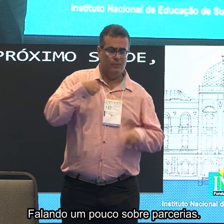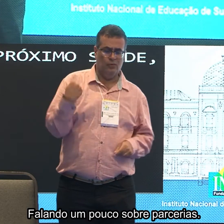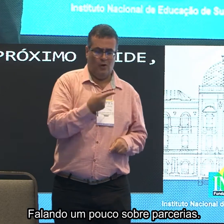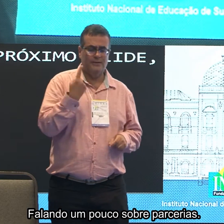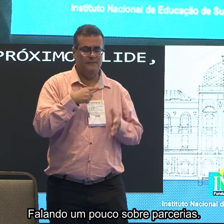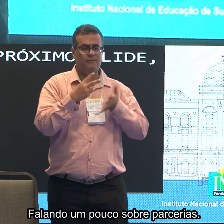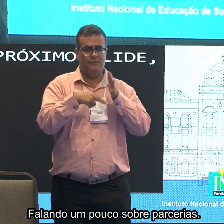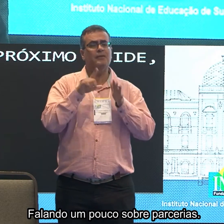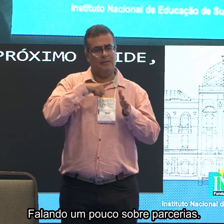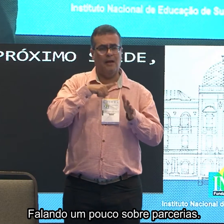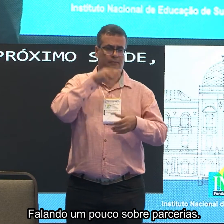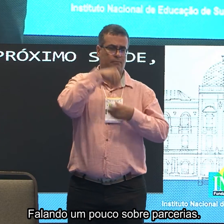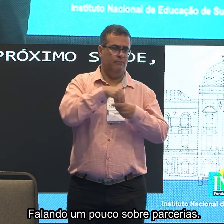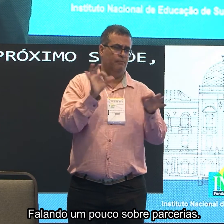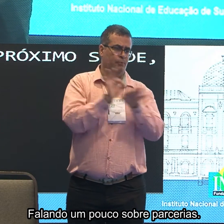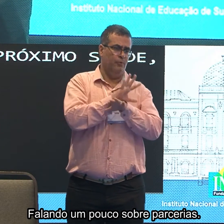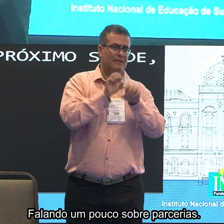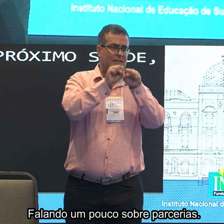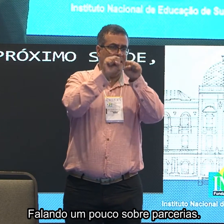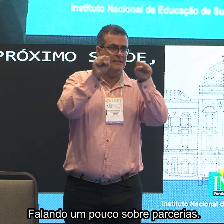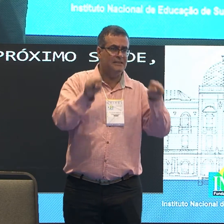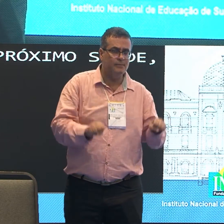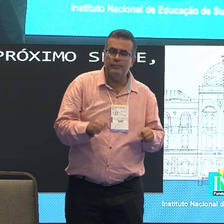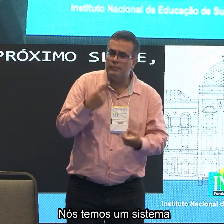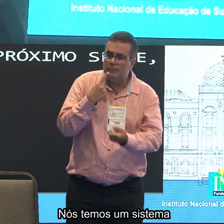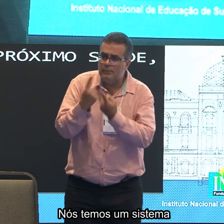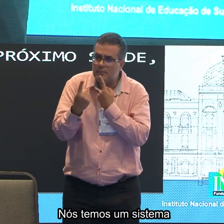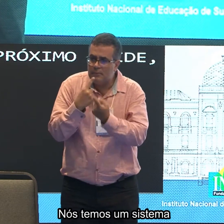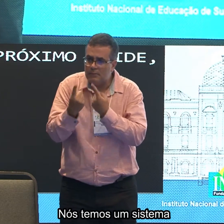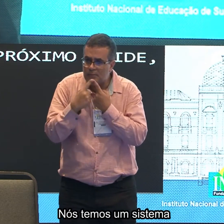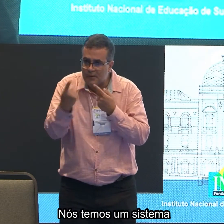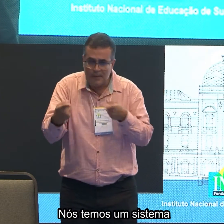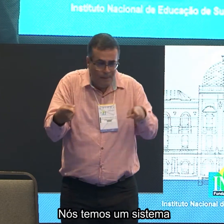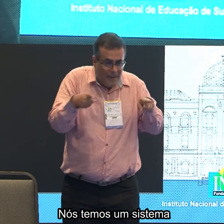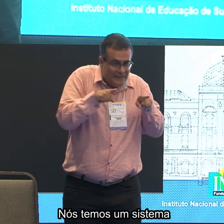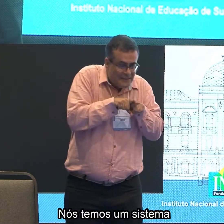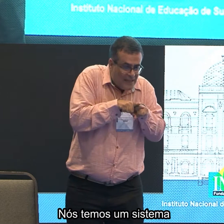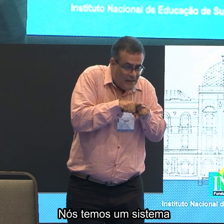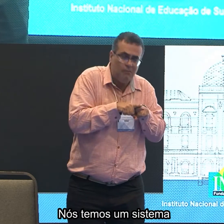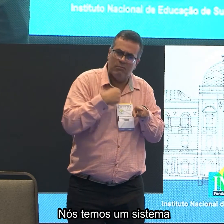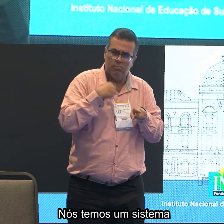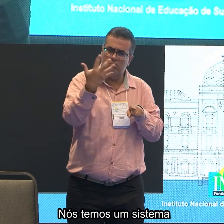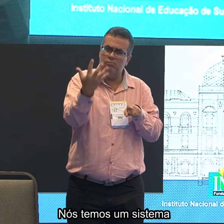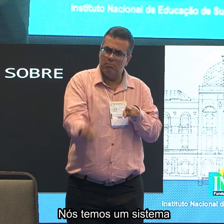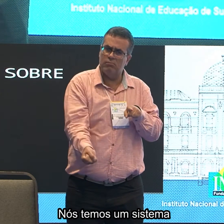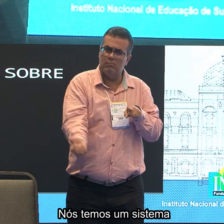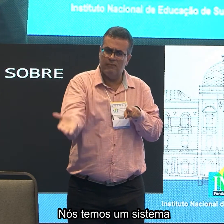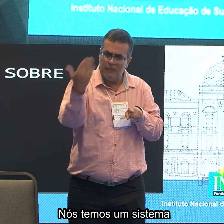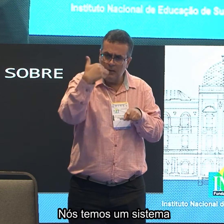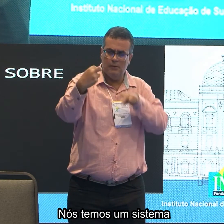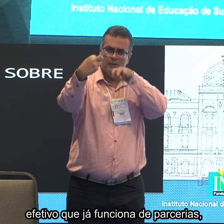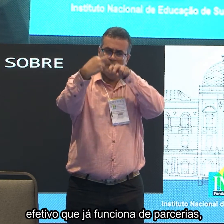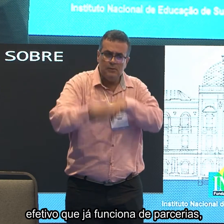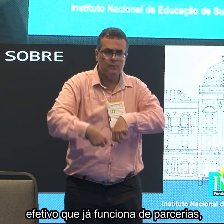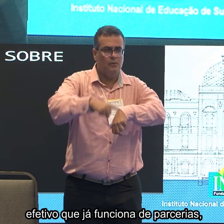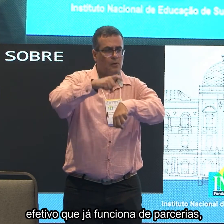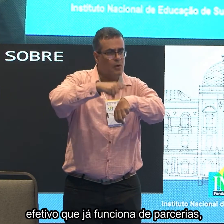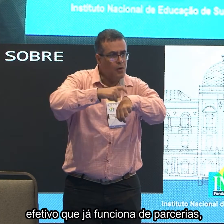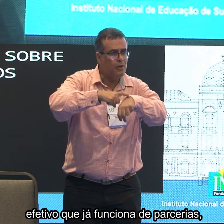E falando um pouco sobre parcerias, nós temos um sistema já efetivo que já funciona